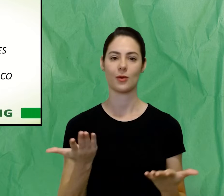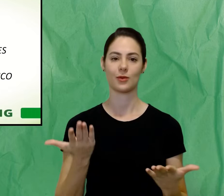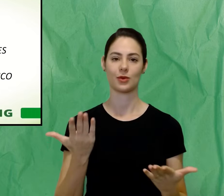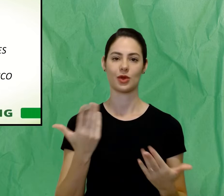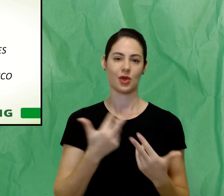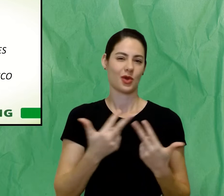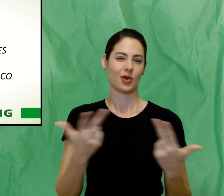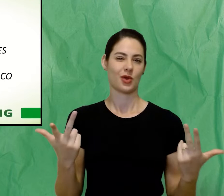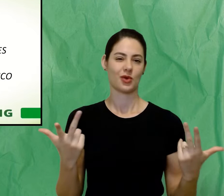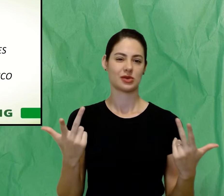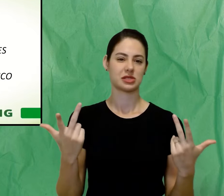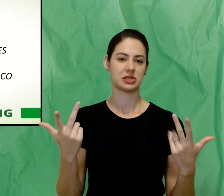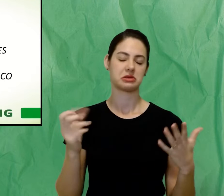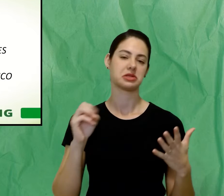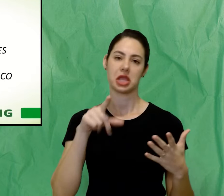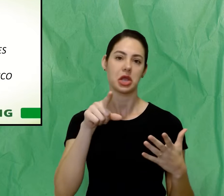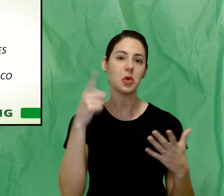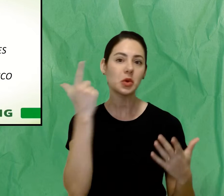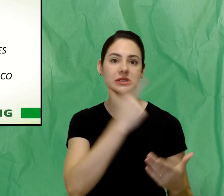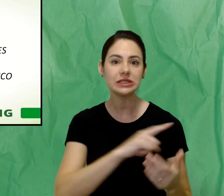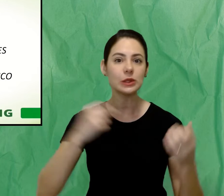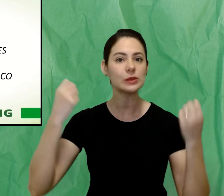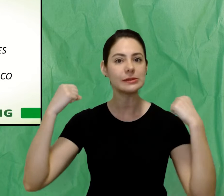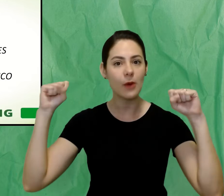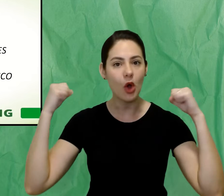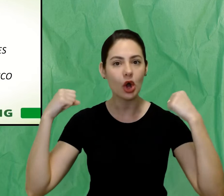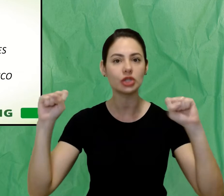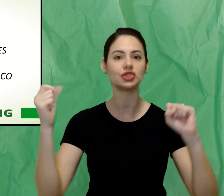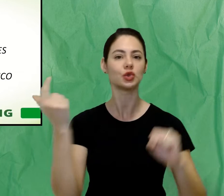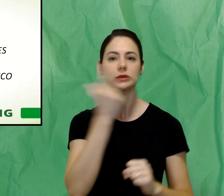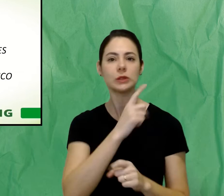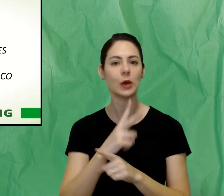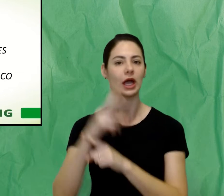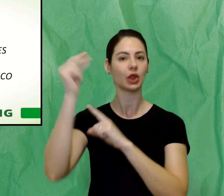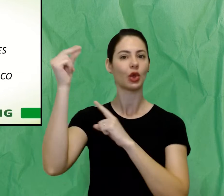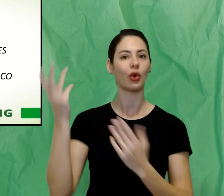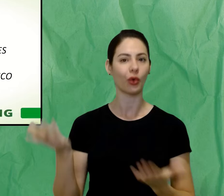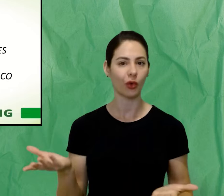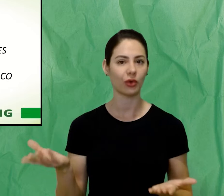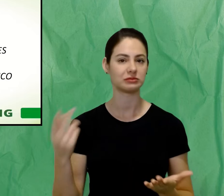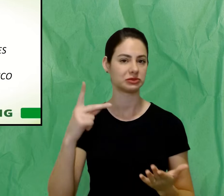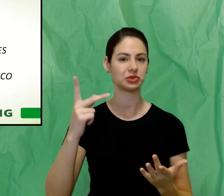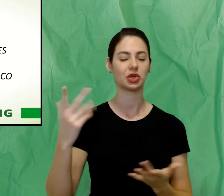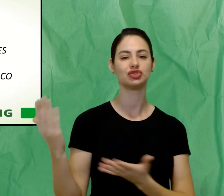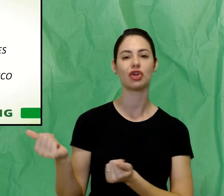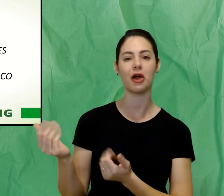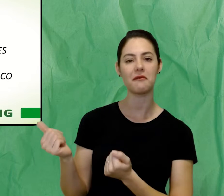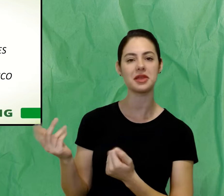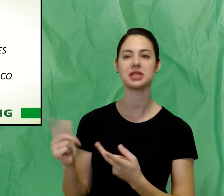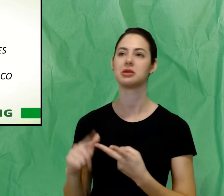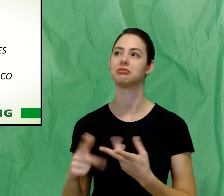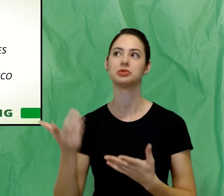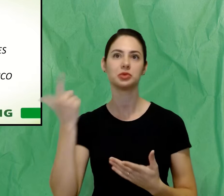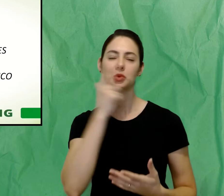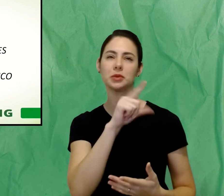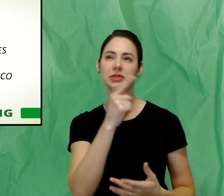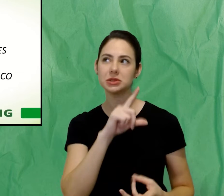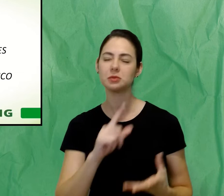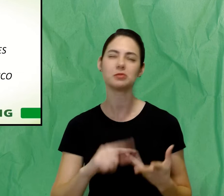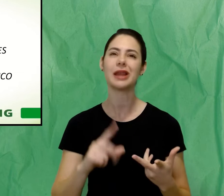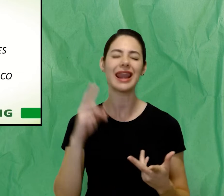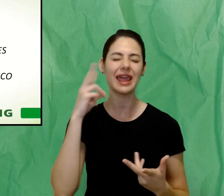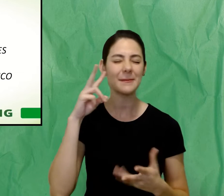pessoais, alguns méritos esportivos que porventura você tenha ganhado na sua adolescência e na